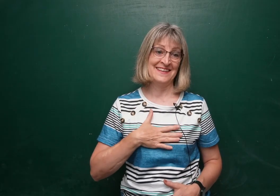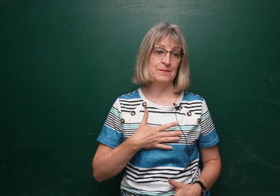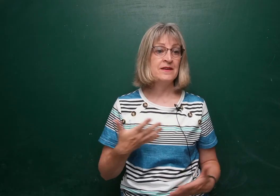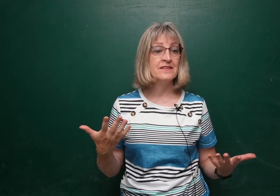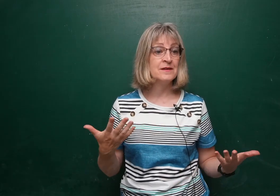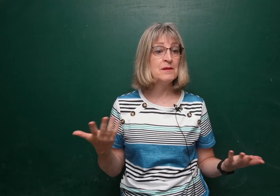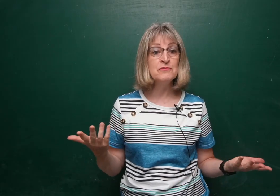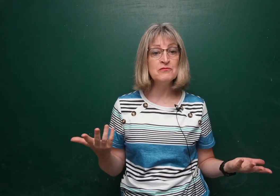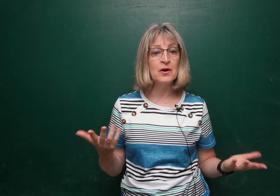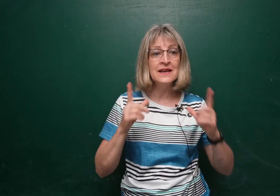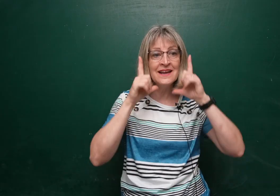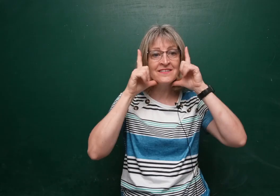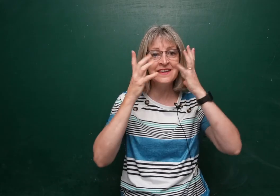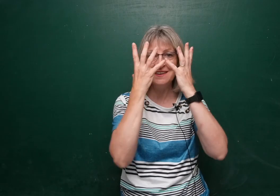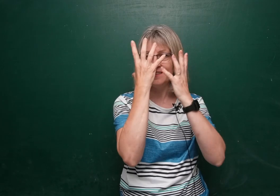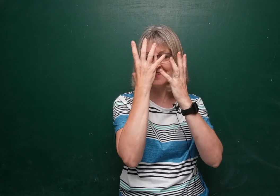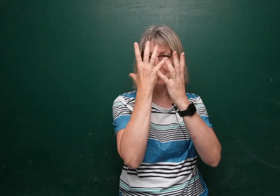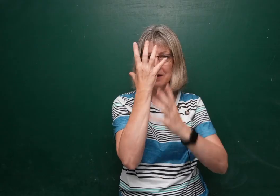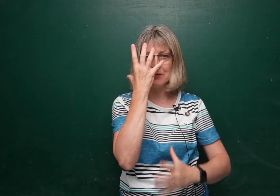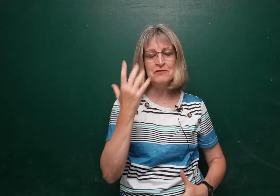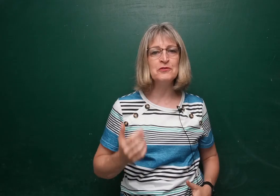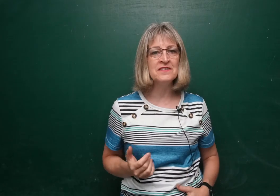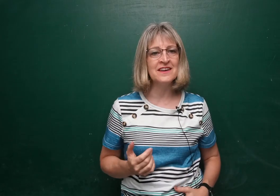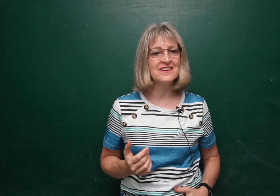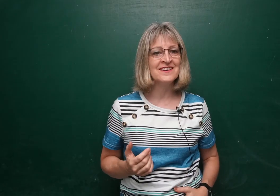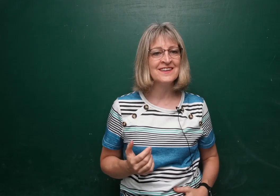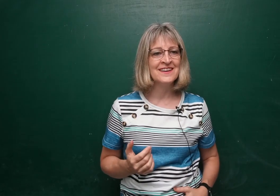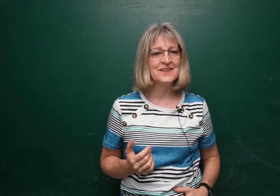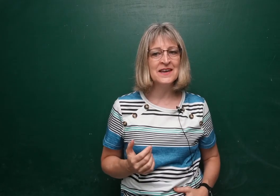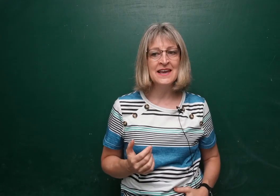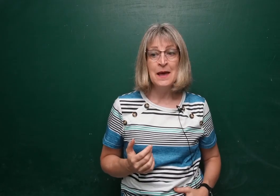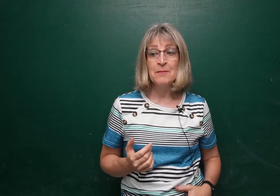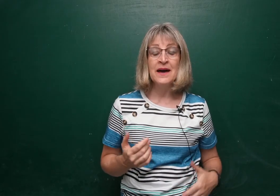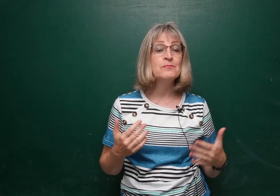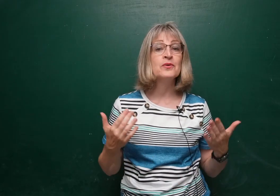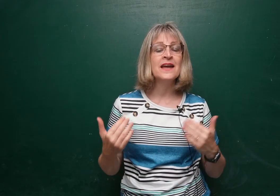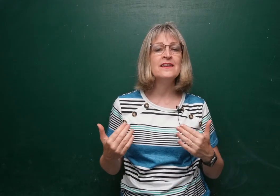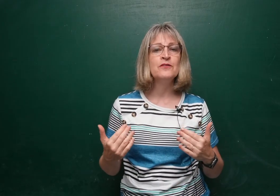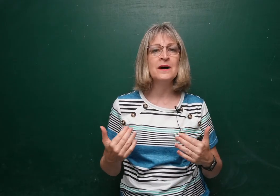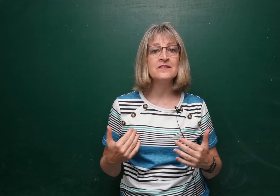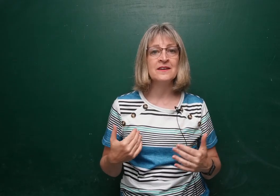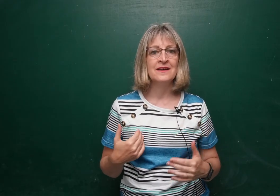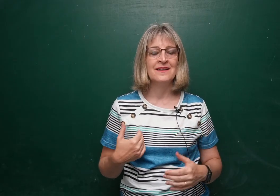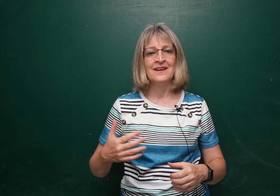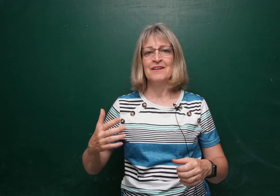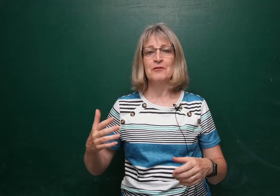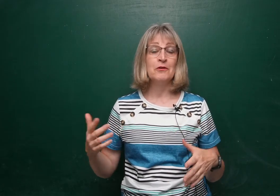Mais c'est le même mouvement. Et là, c'est ici que ça se passe au niveau du visage. Ok? Pareil pour gagner et dommage. Vous